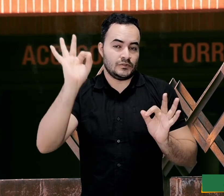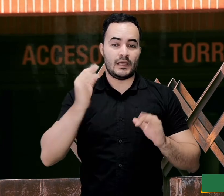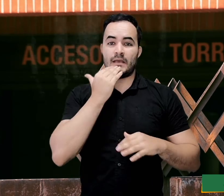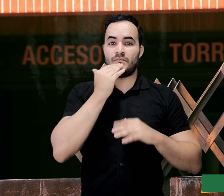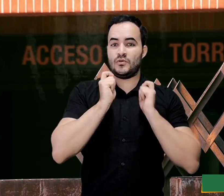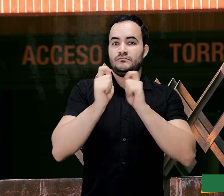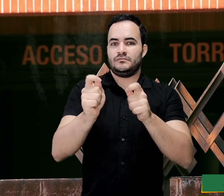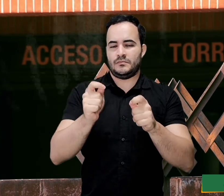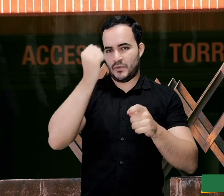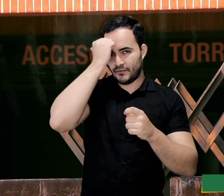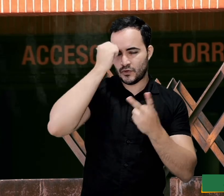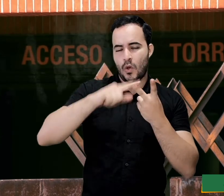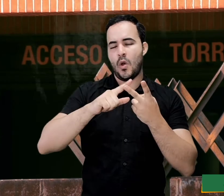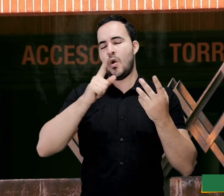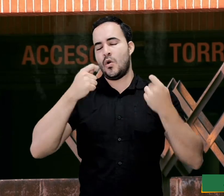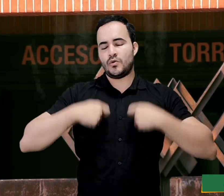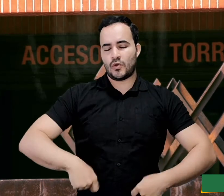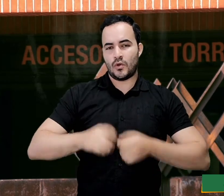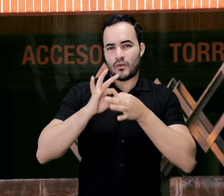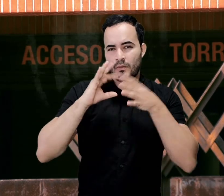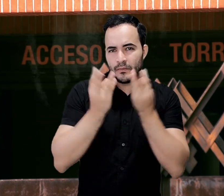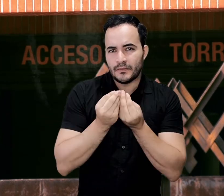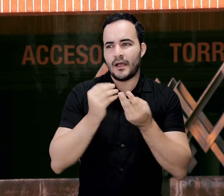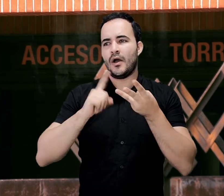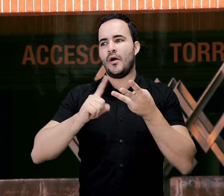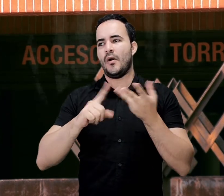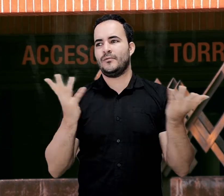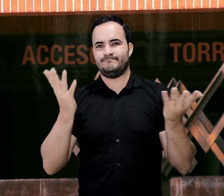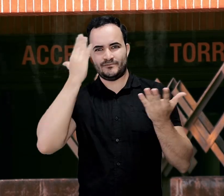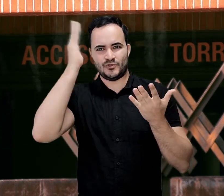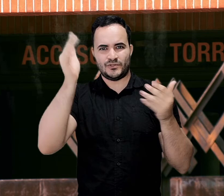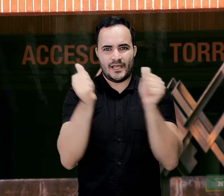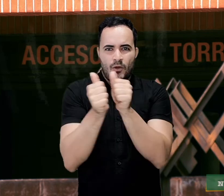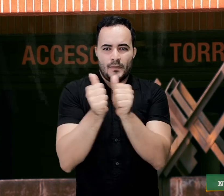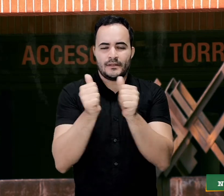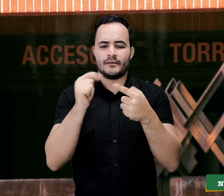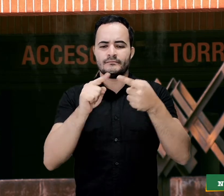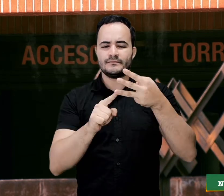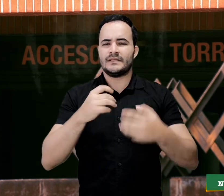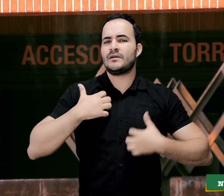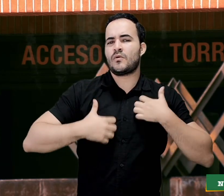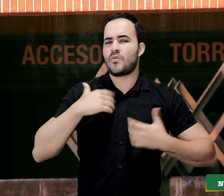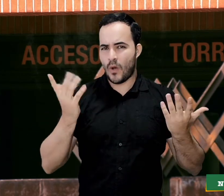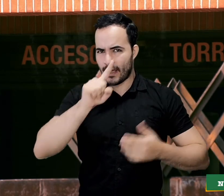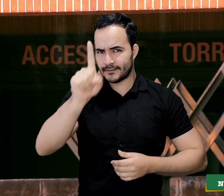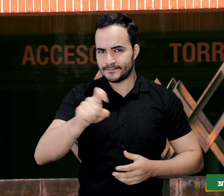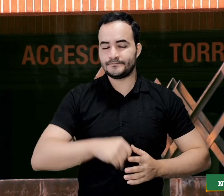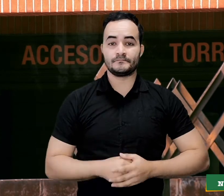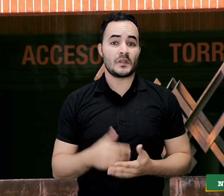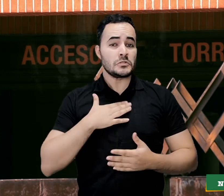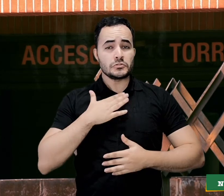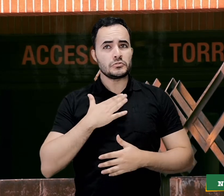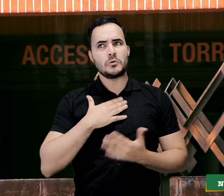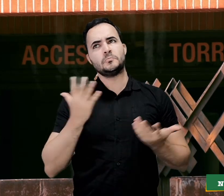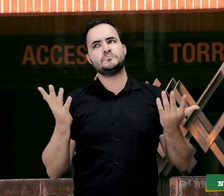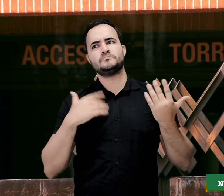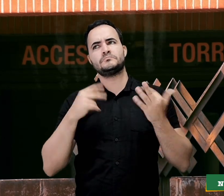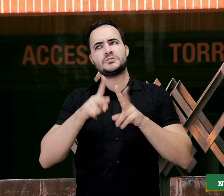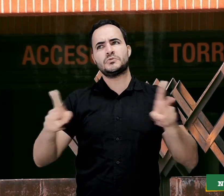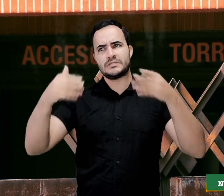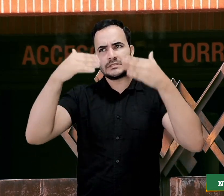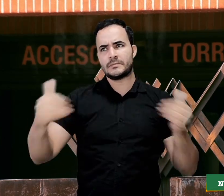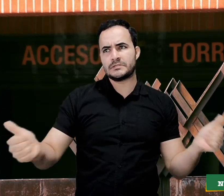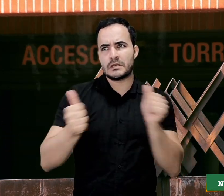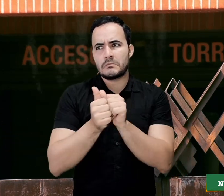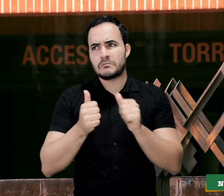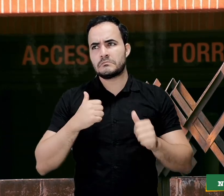compañero, estudiante o profesor? Yo personalmente nunca he tenido temor a trabajar con personas sin discapacidad, creo que lo vi como lo